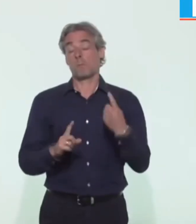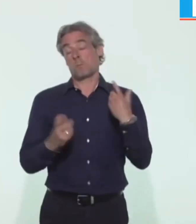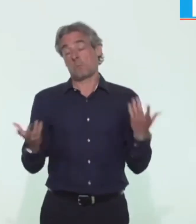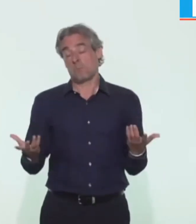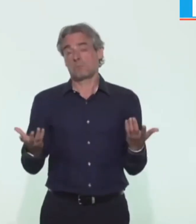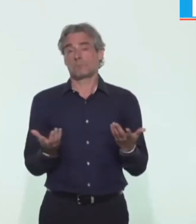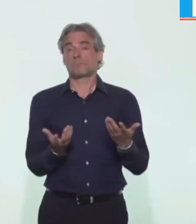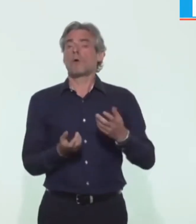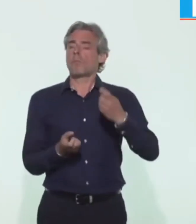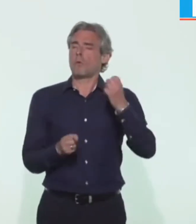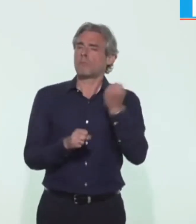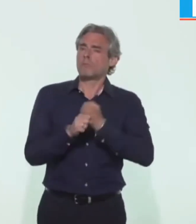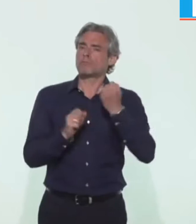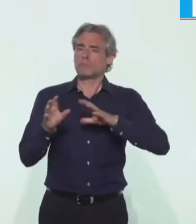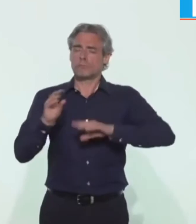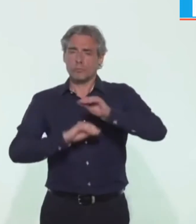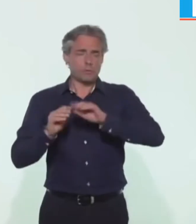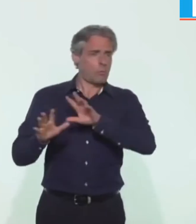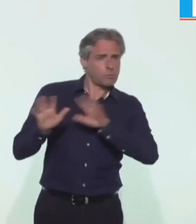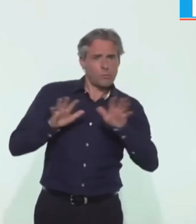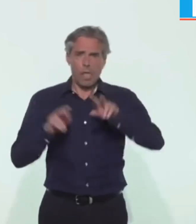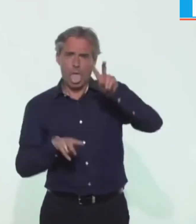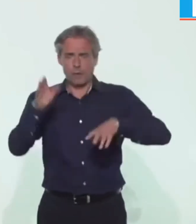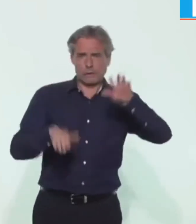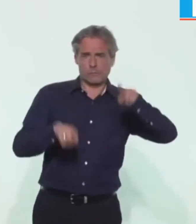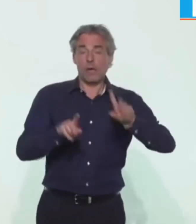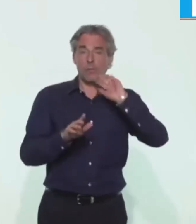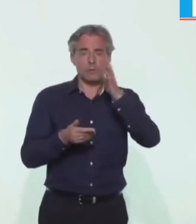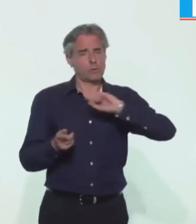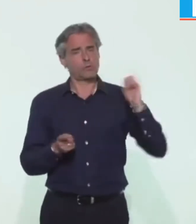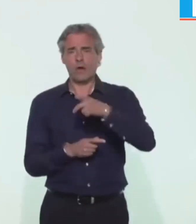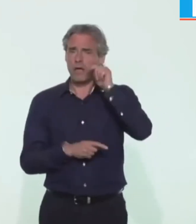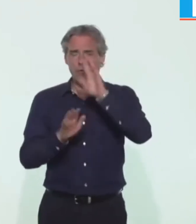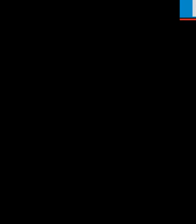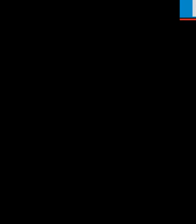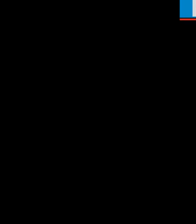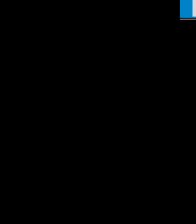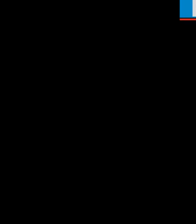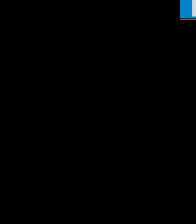la tension diminue de manière inégale et nous devons donc poursuivre tous nos efforts.